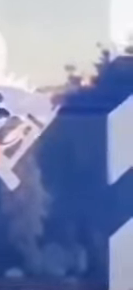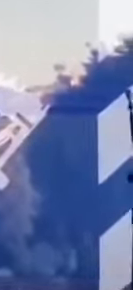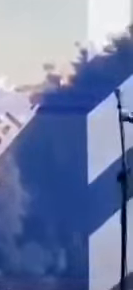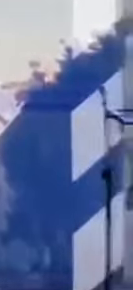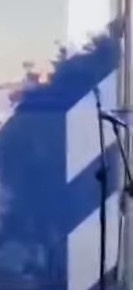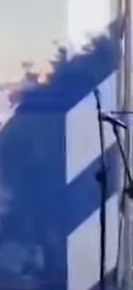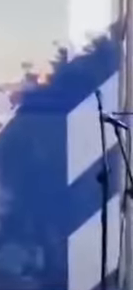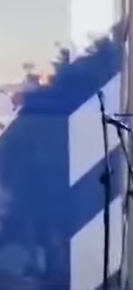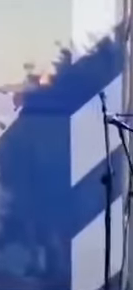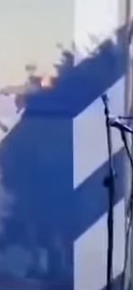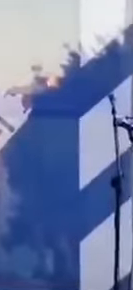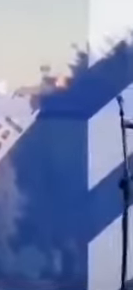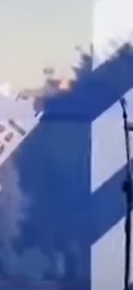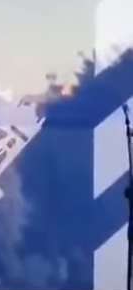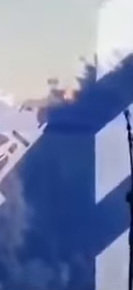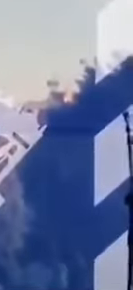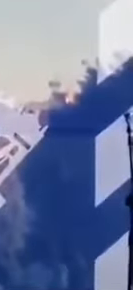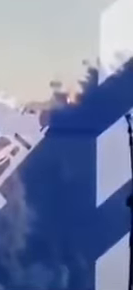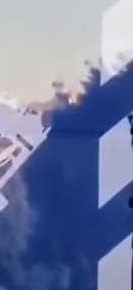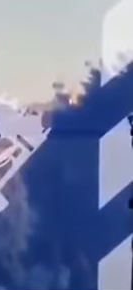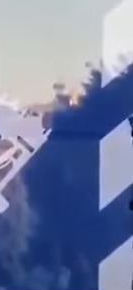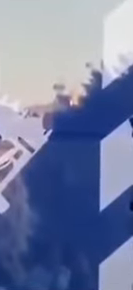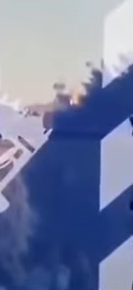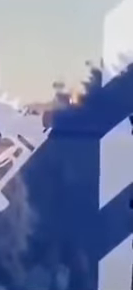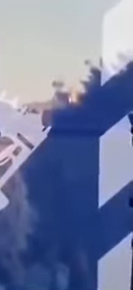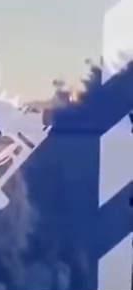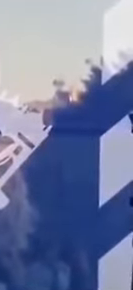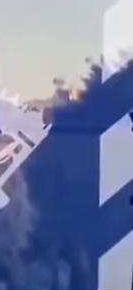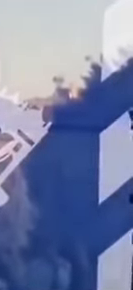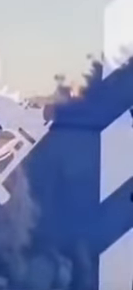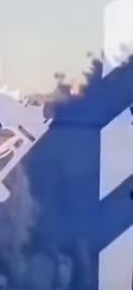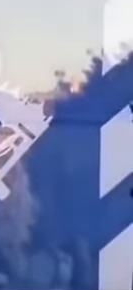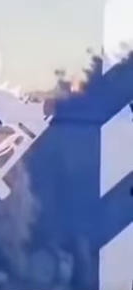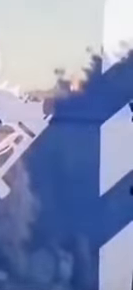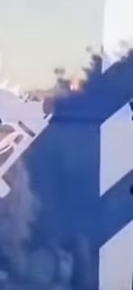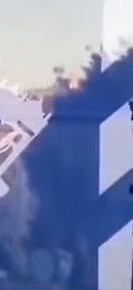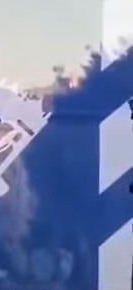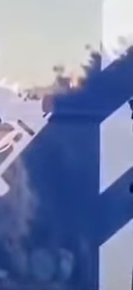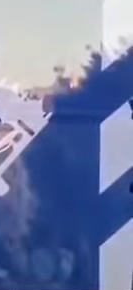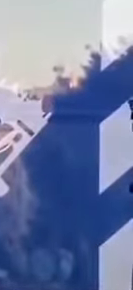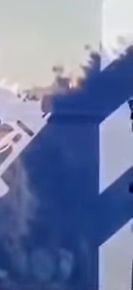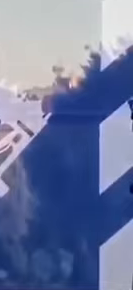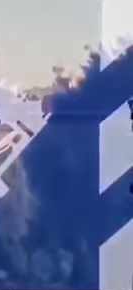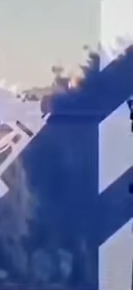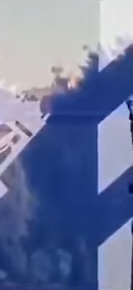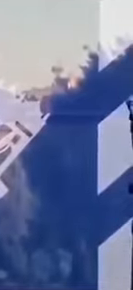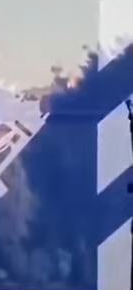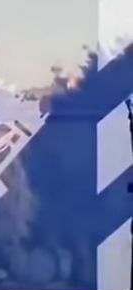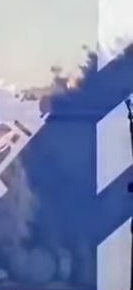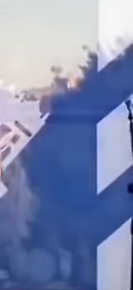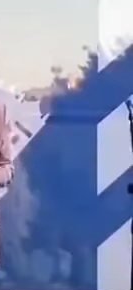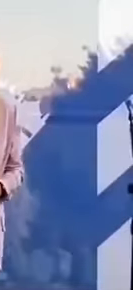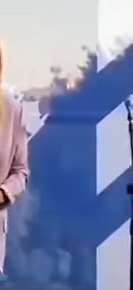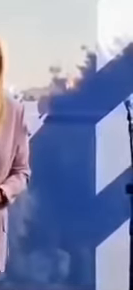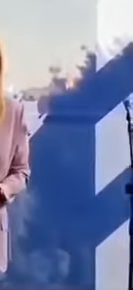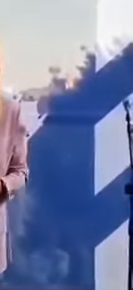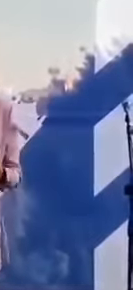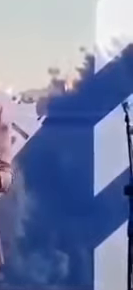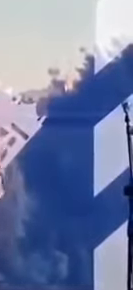è cambiato in questi ultimi, non so, 30 anni, nei quali la destra italiana ha avuto le sue vicissitudini, le sue